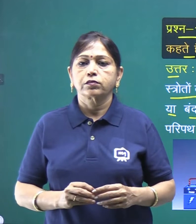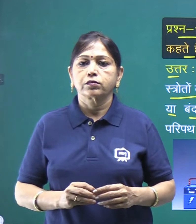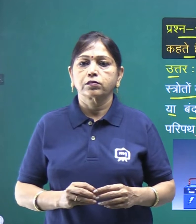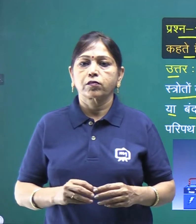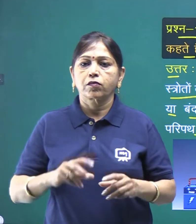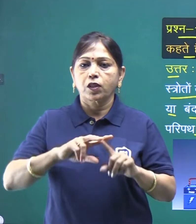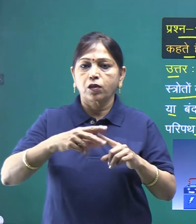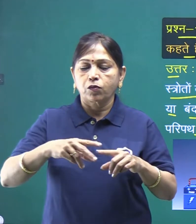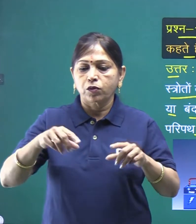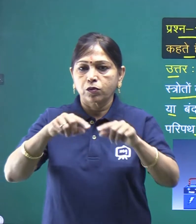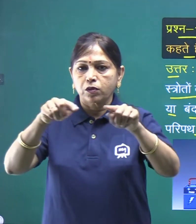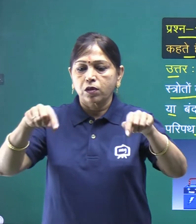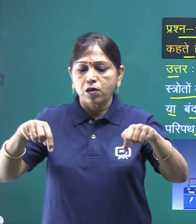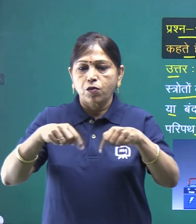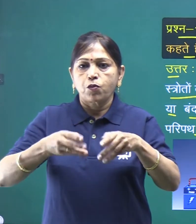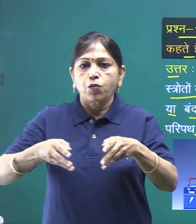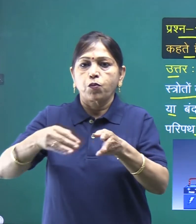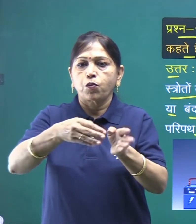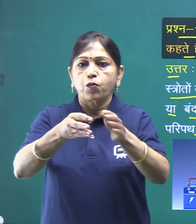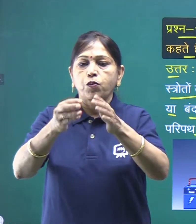विद्युत परिपथ कहते हैं।